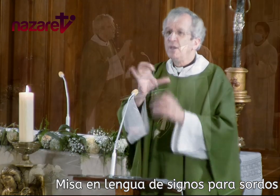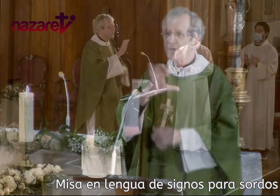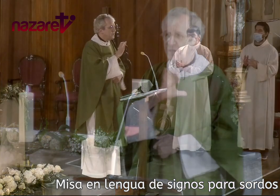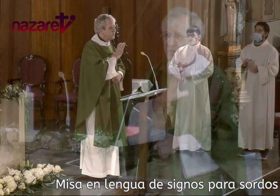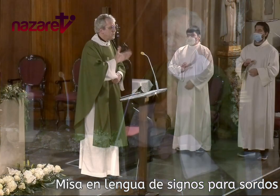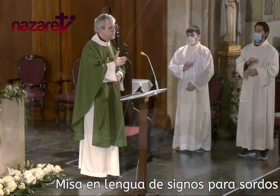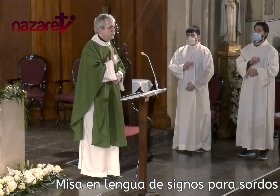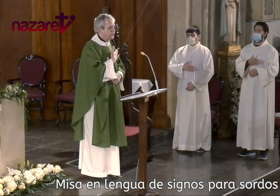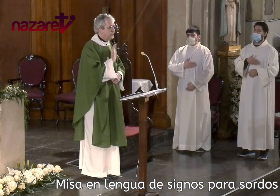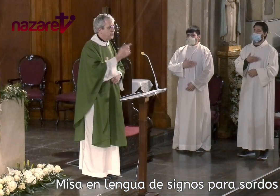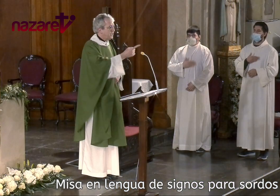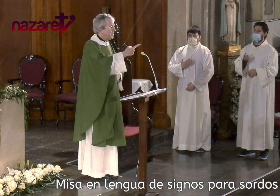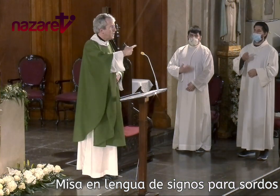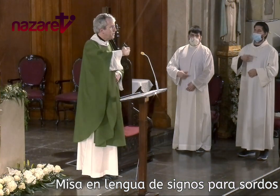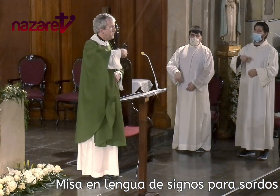cristo ten piedad